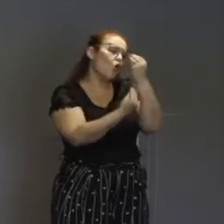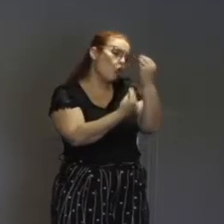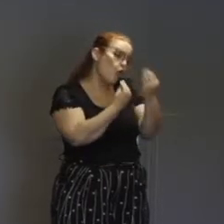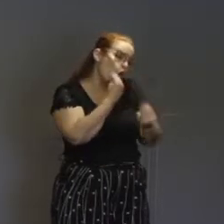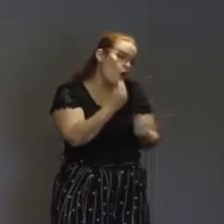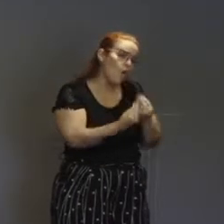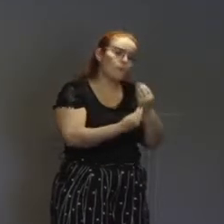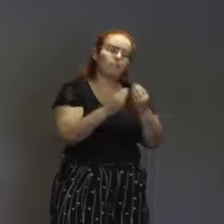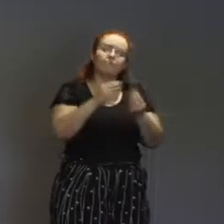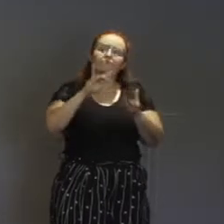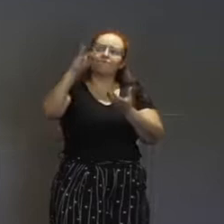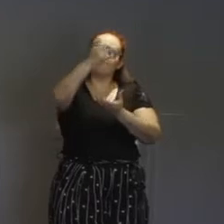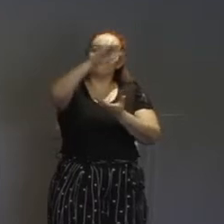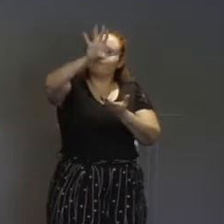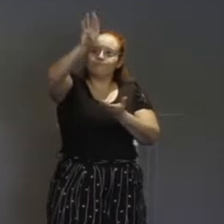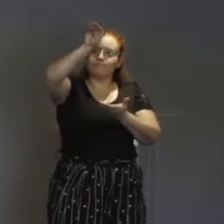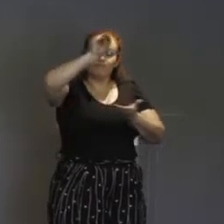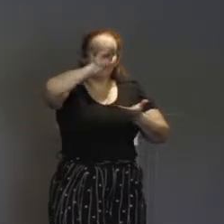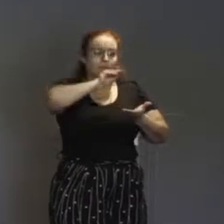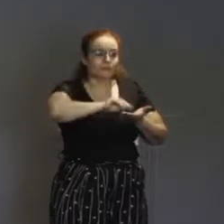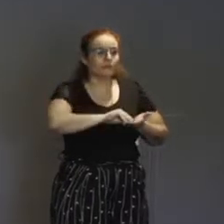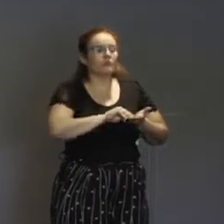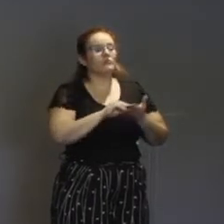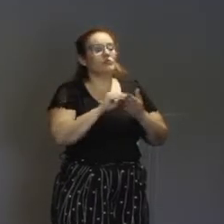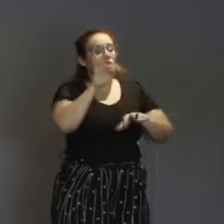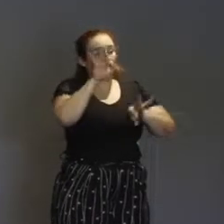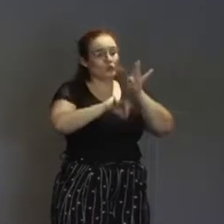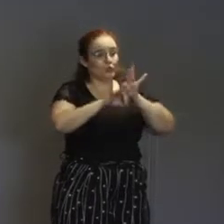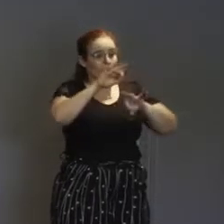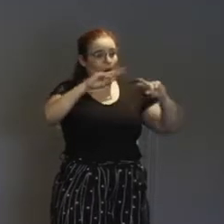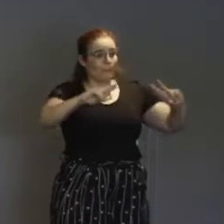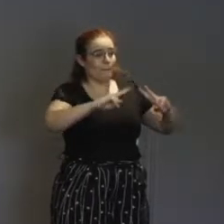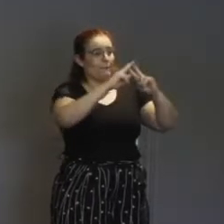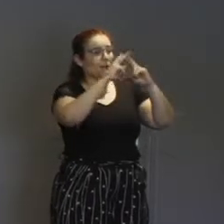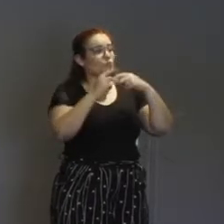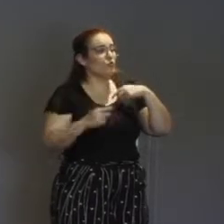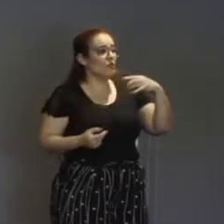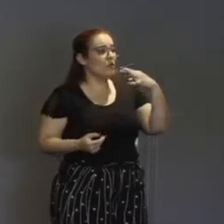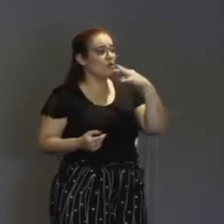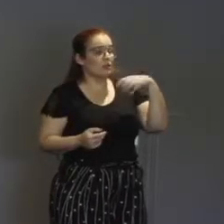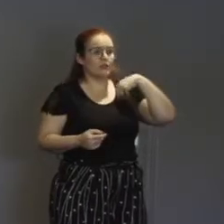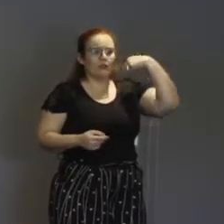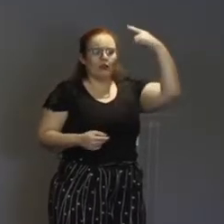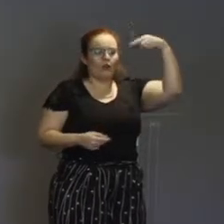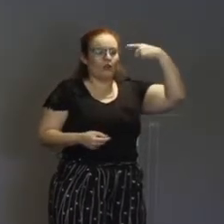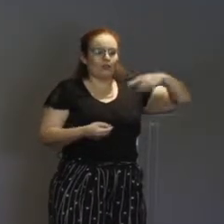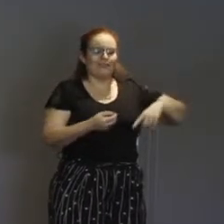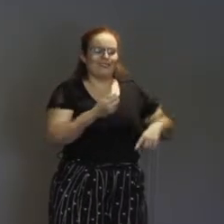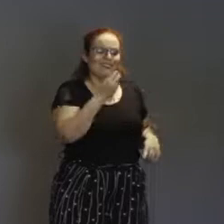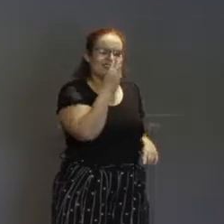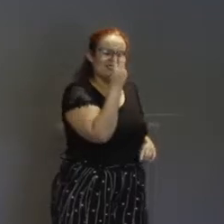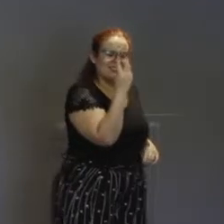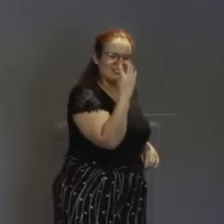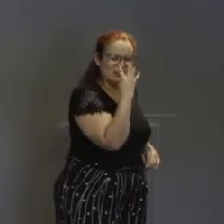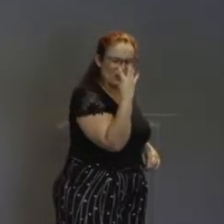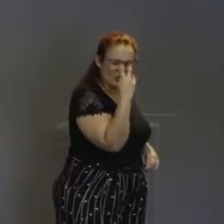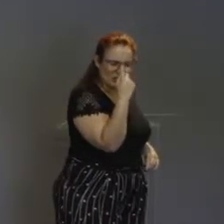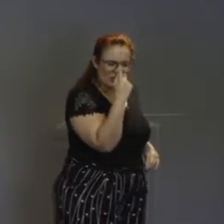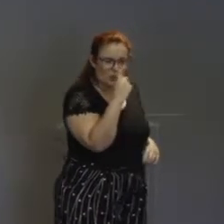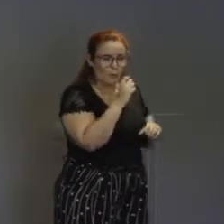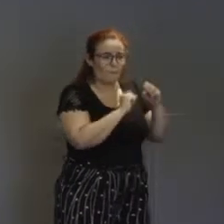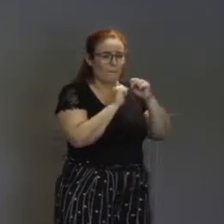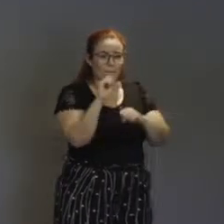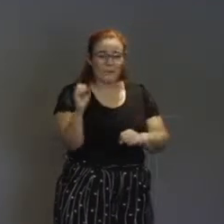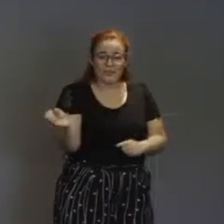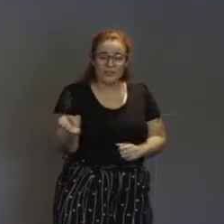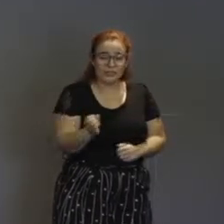E, de fato, né, esse projeto de Paris eu conheço, e a gente fica louco, 341 startups, a gente fala, nossa... A gente passaram